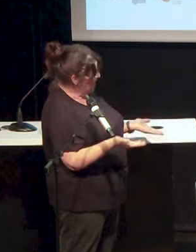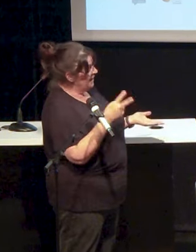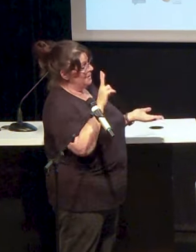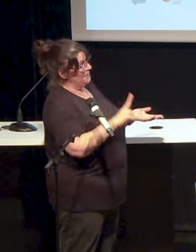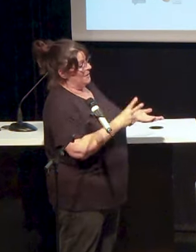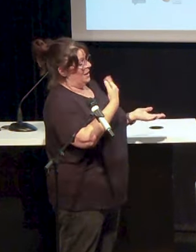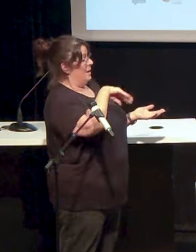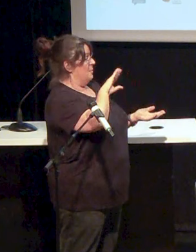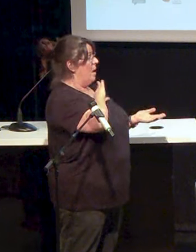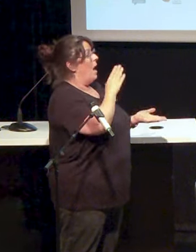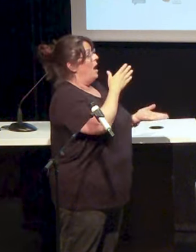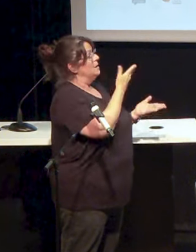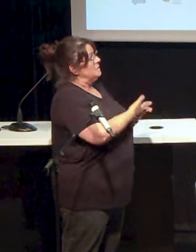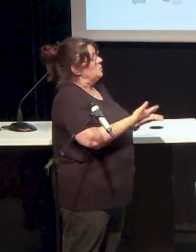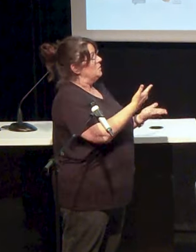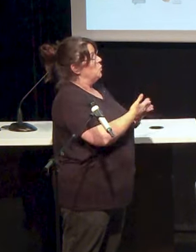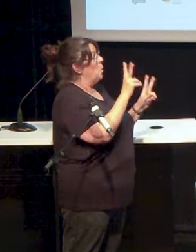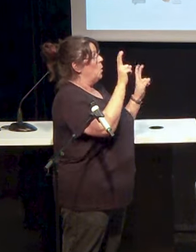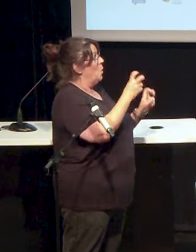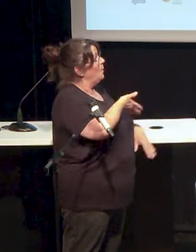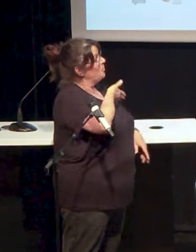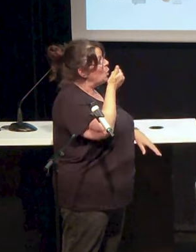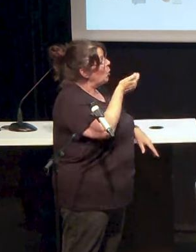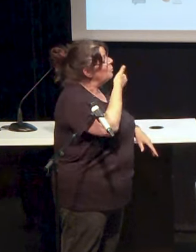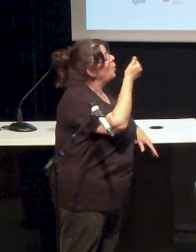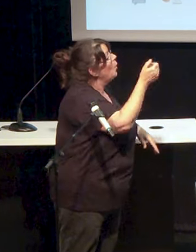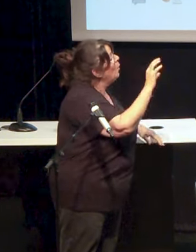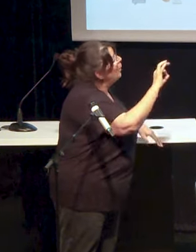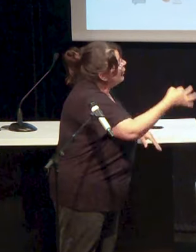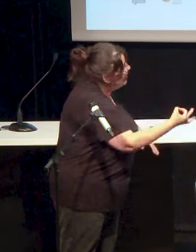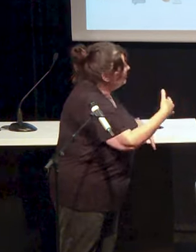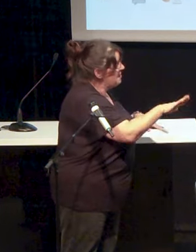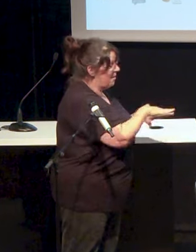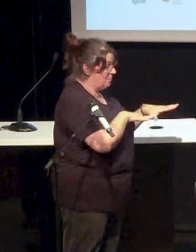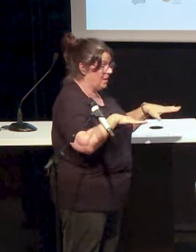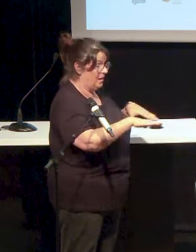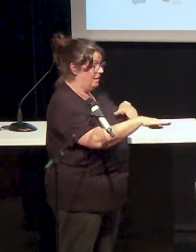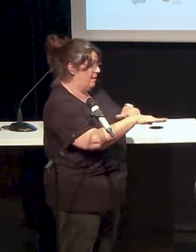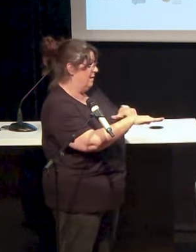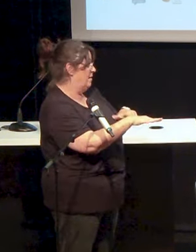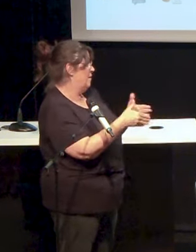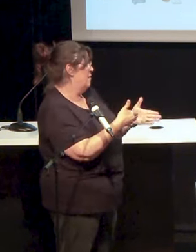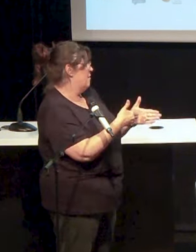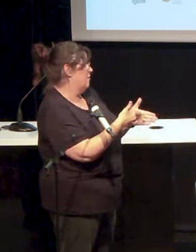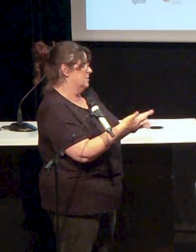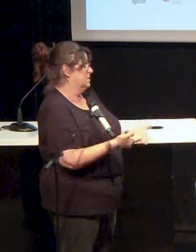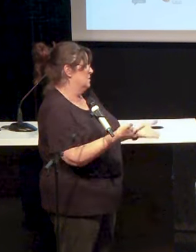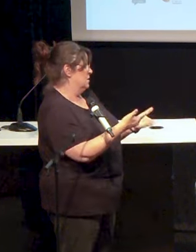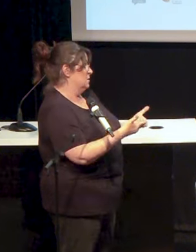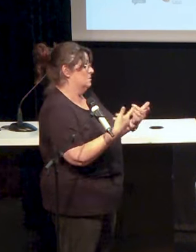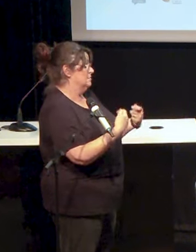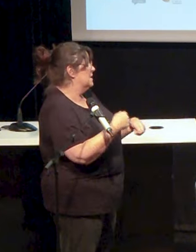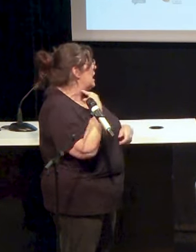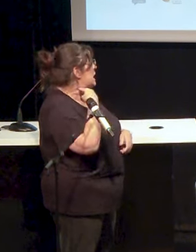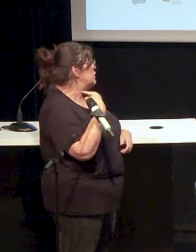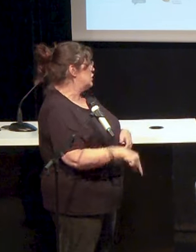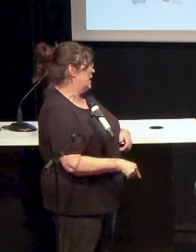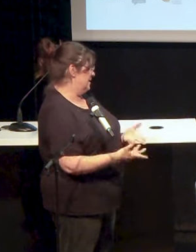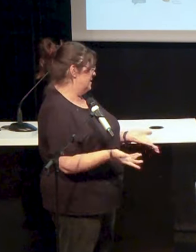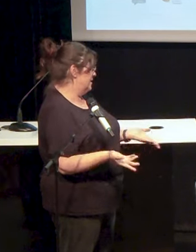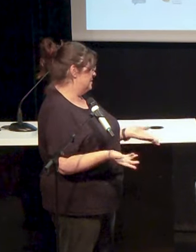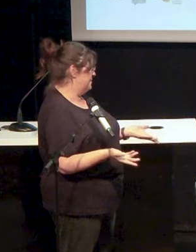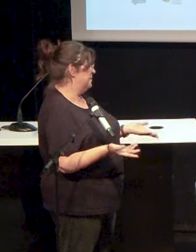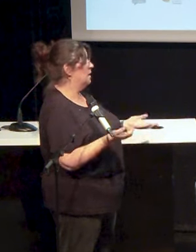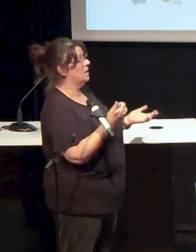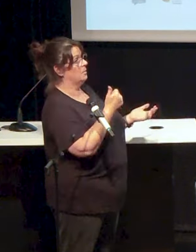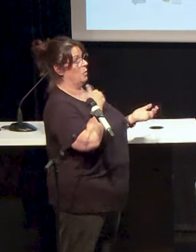des améliorations. Il y a encore effectivement des situations, moi je dirais, d'échec. Et par rapport à